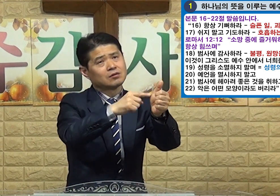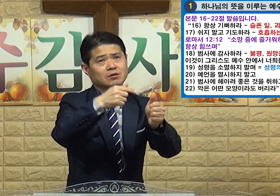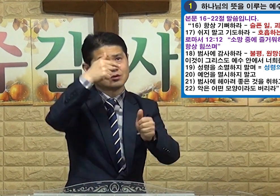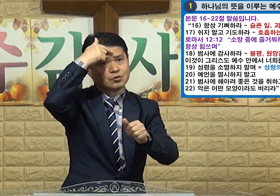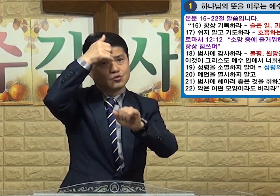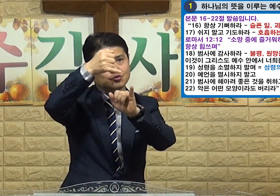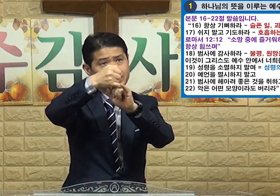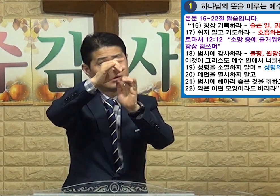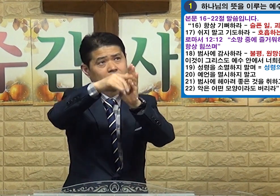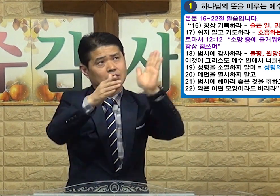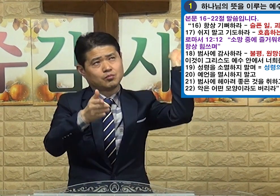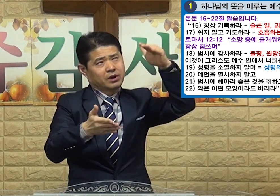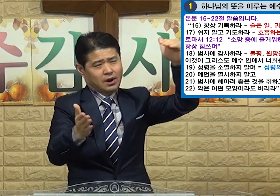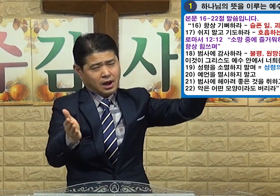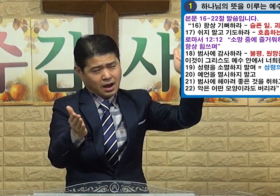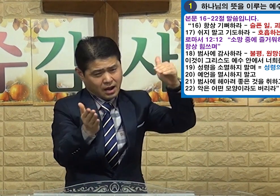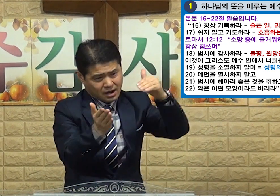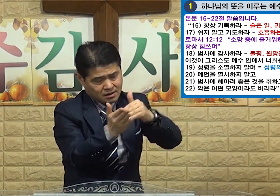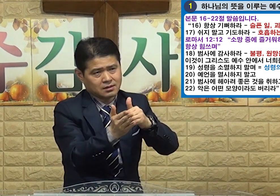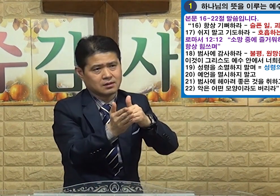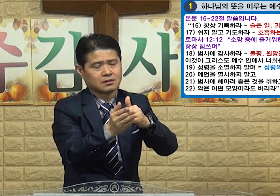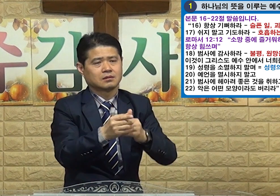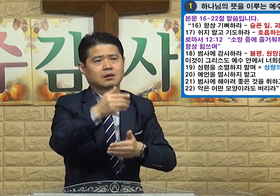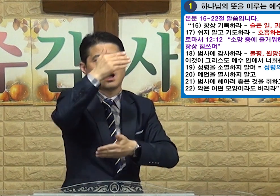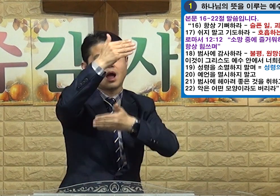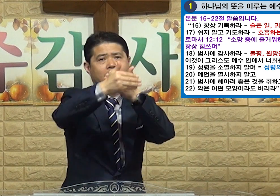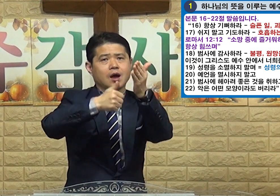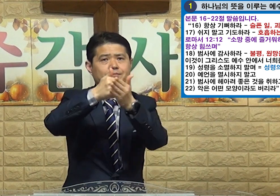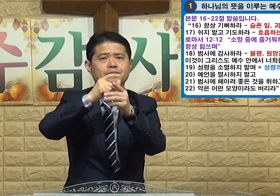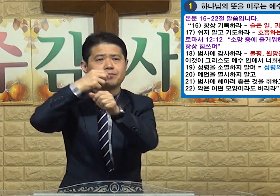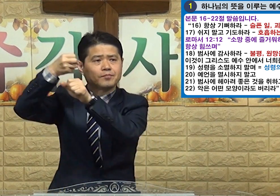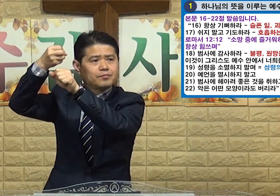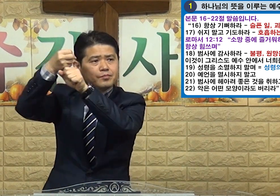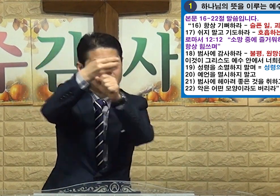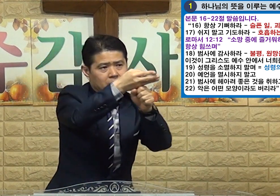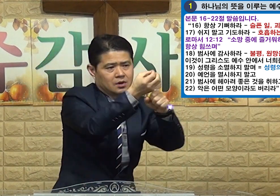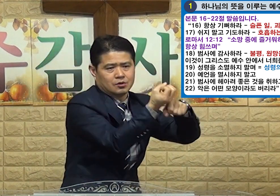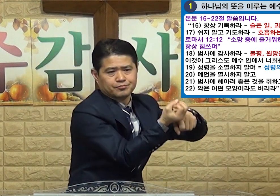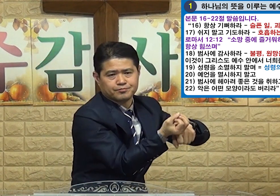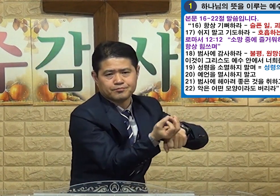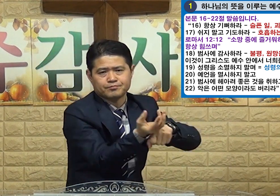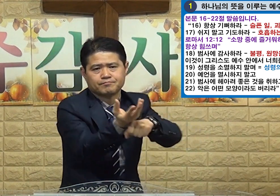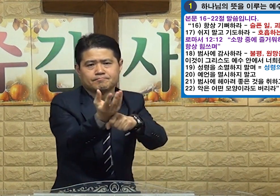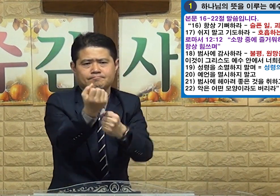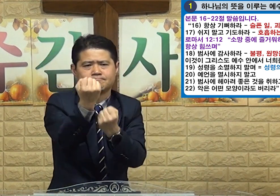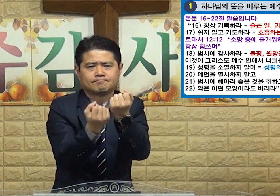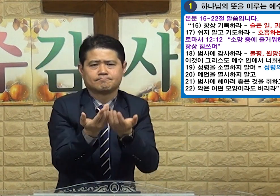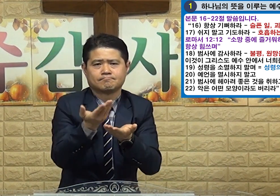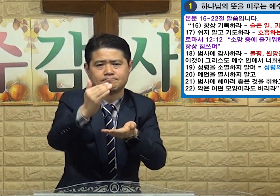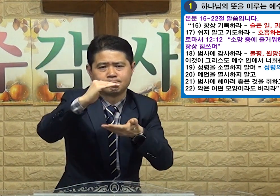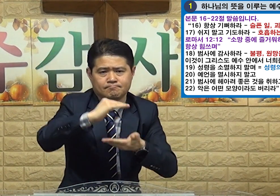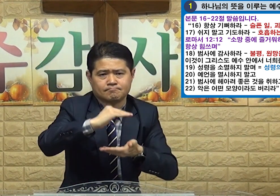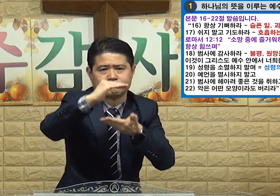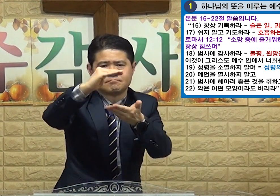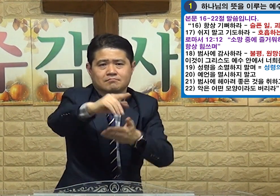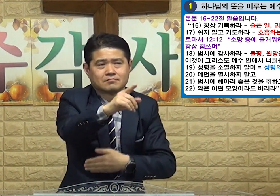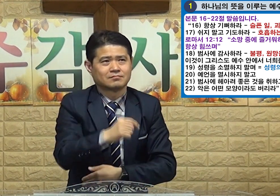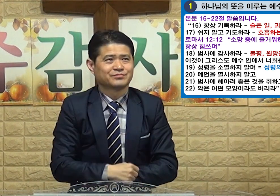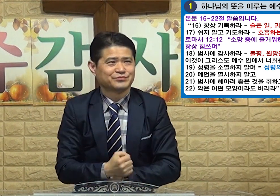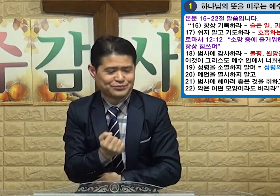말고 이 구약의 말씀부터 지금까지 하나님의 말씀이 우리에게 전달되고